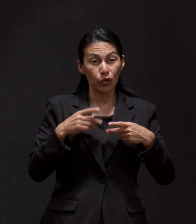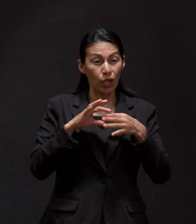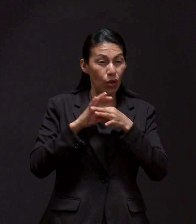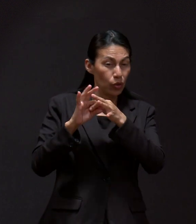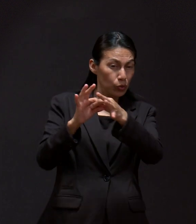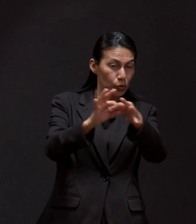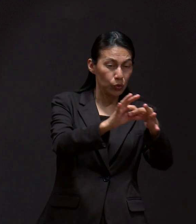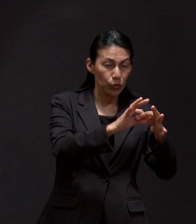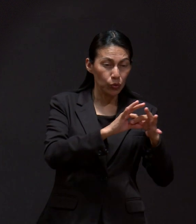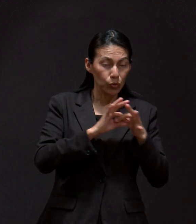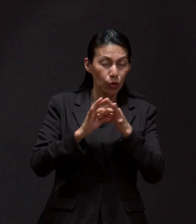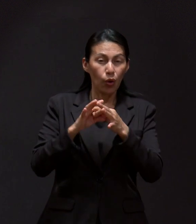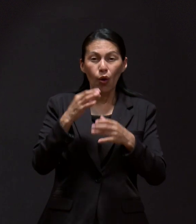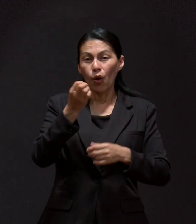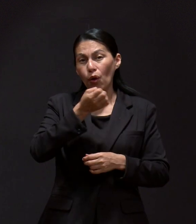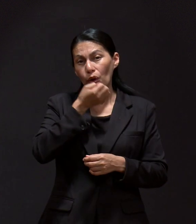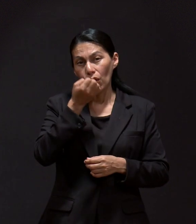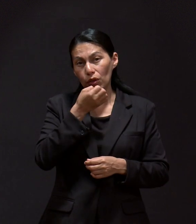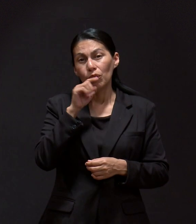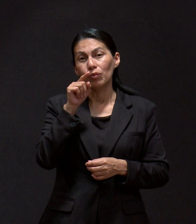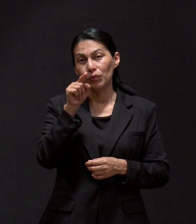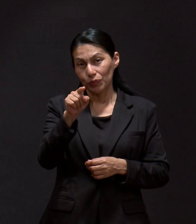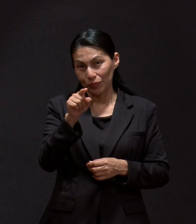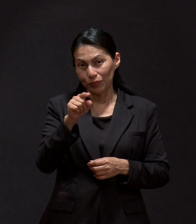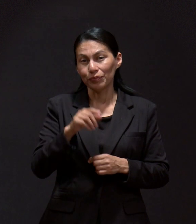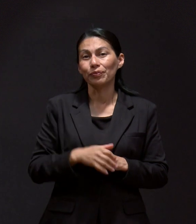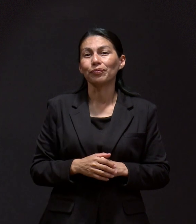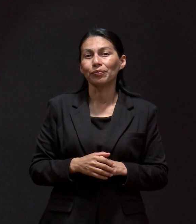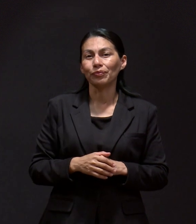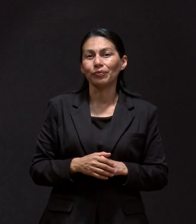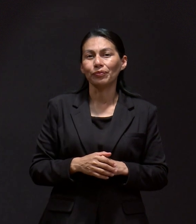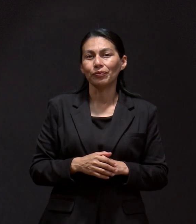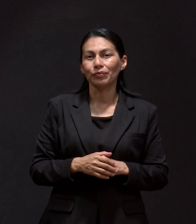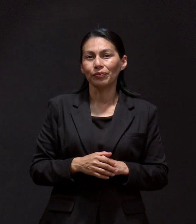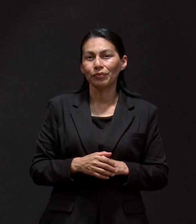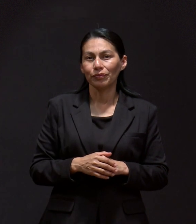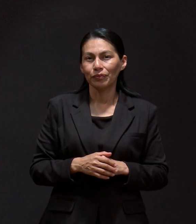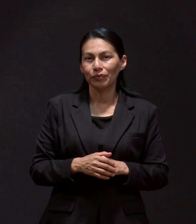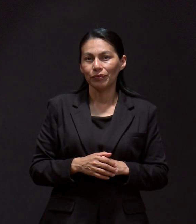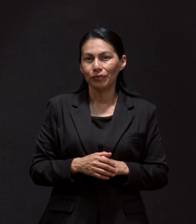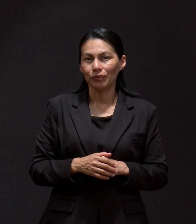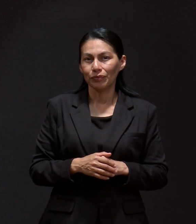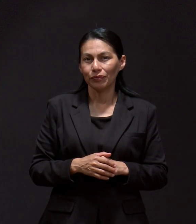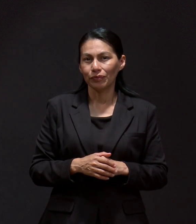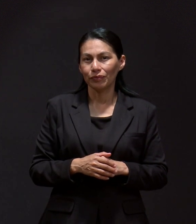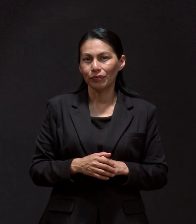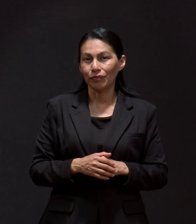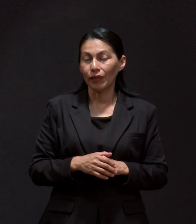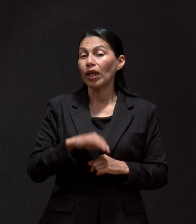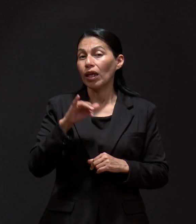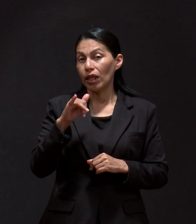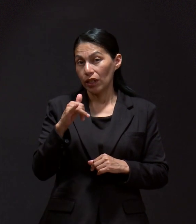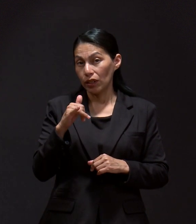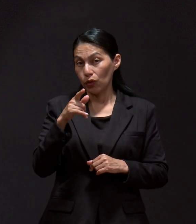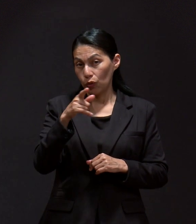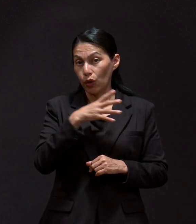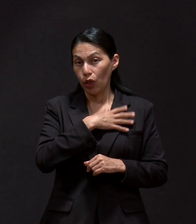la oración de mucha gente que está orando por ti noemí así que